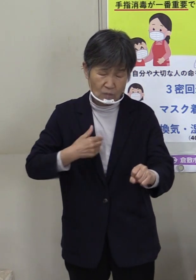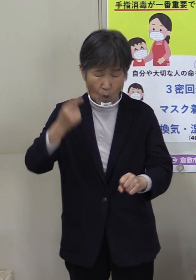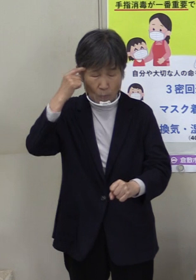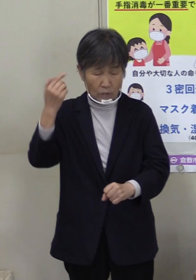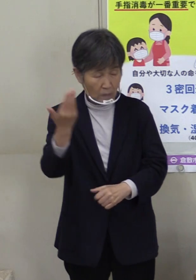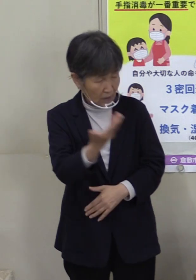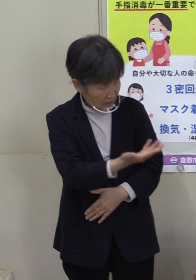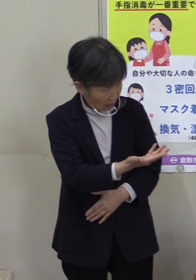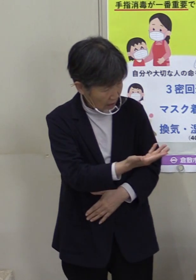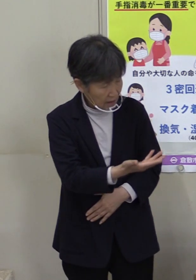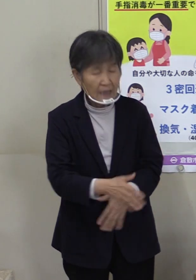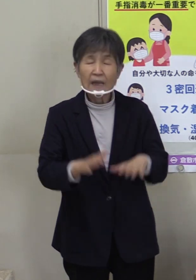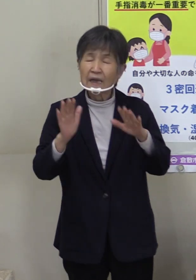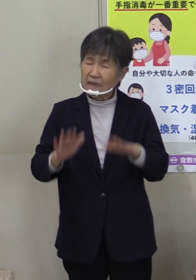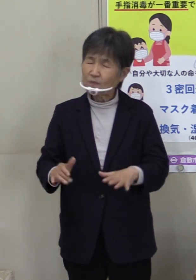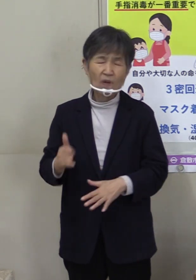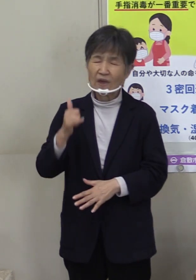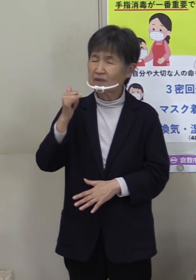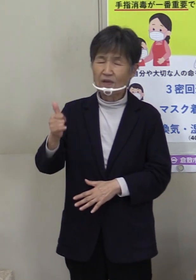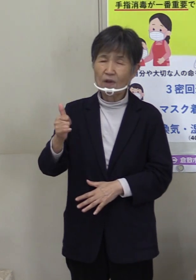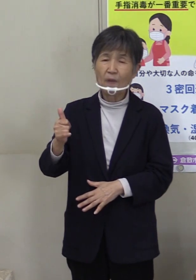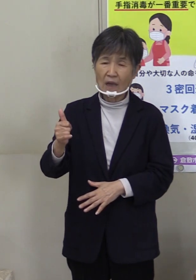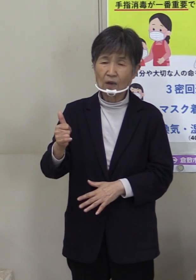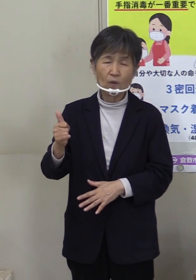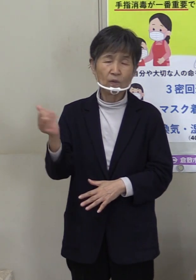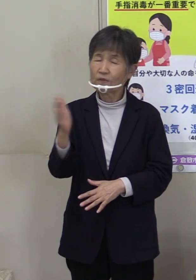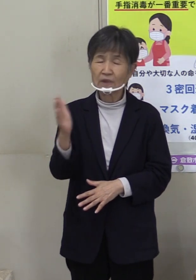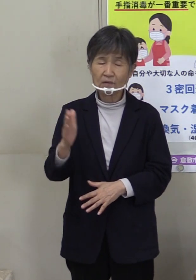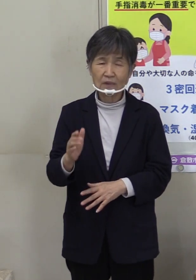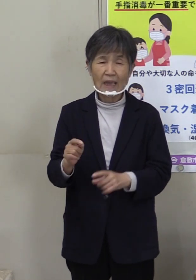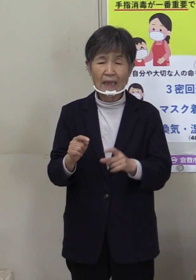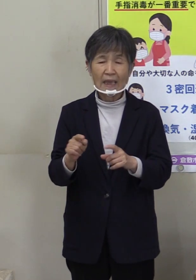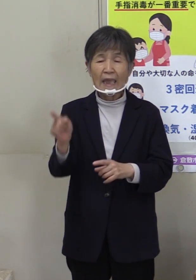その電話番号とかそういうことではなくて、 SNS とか